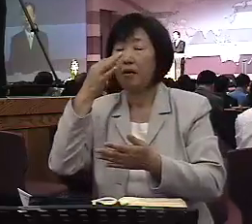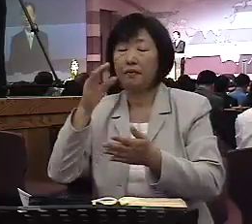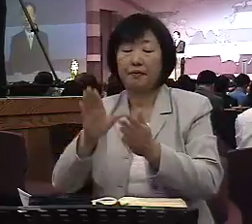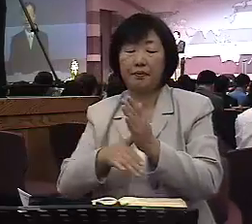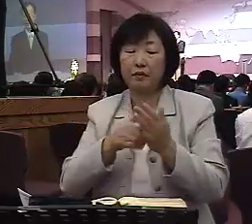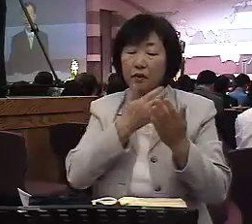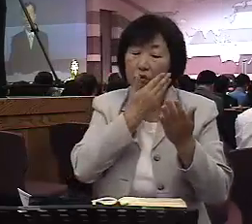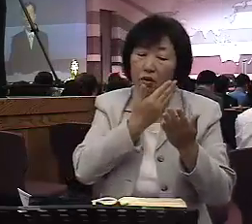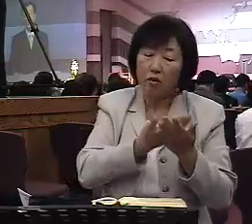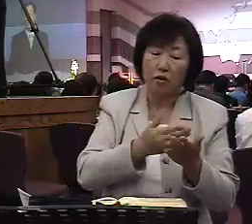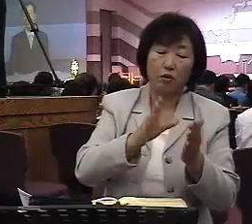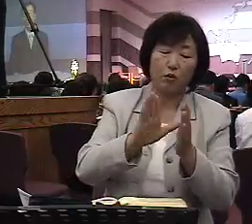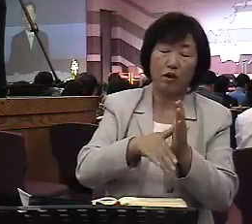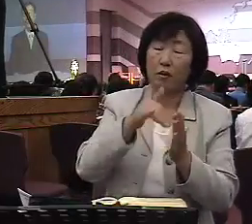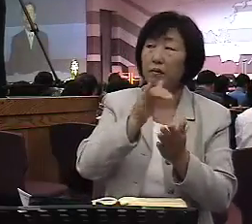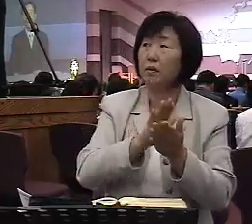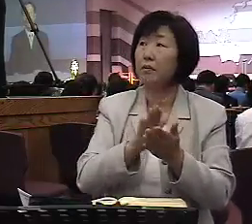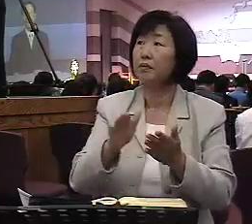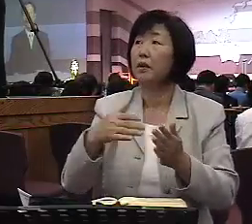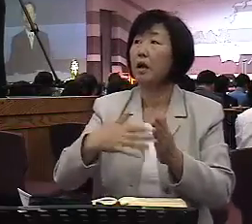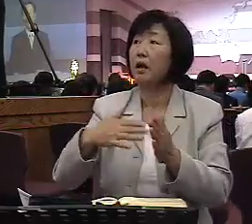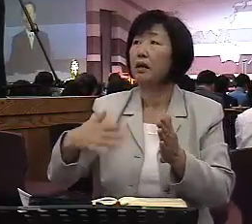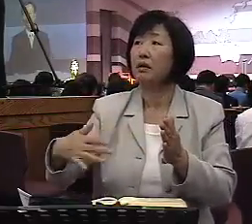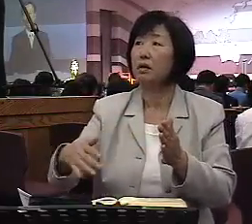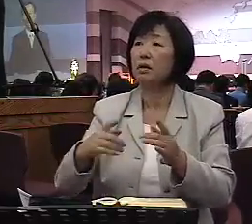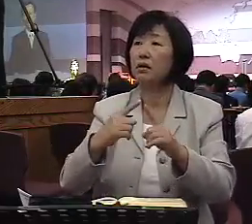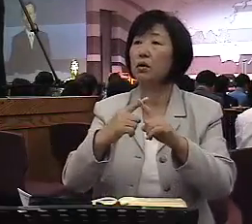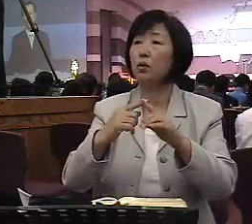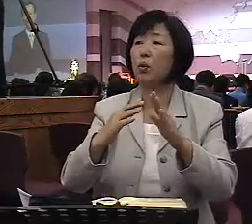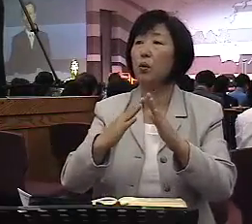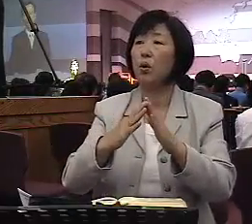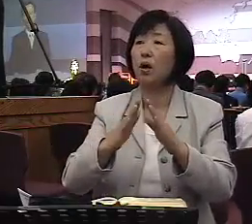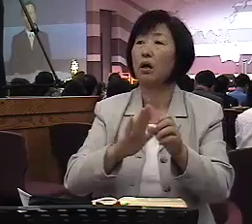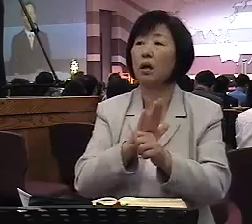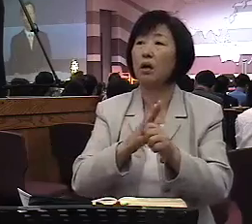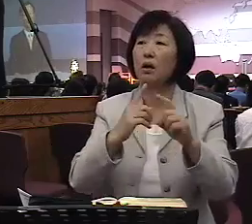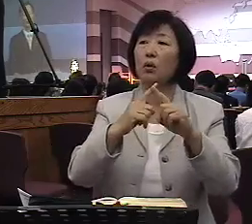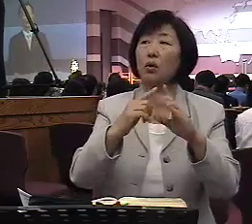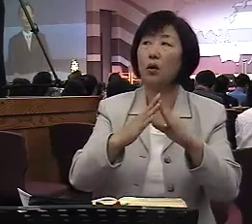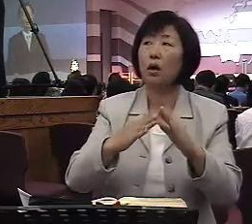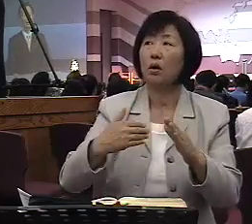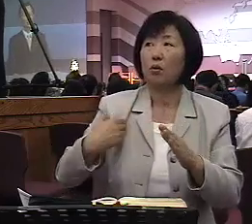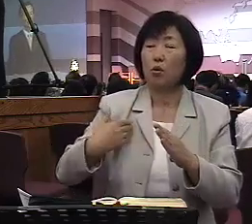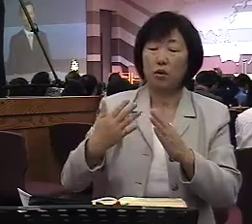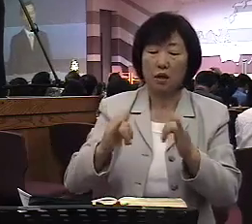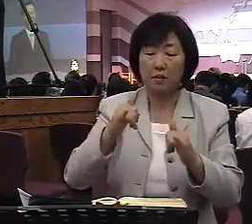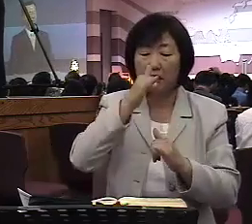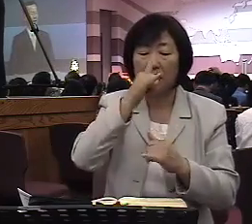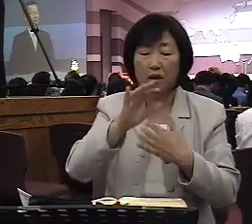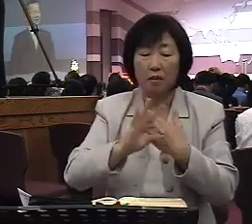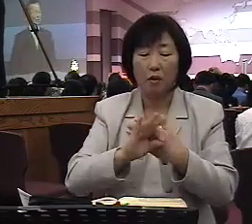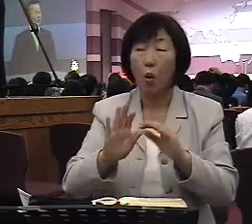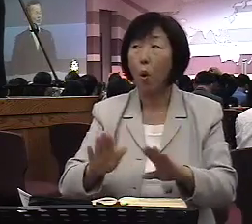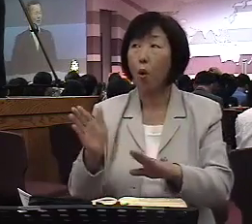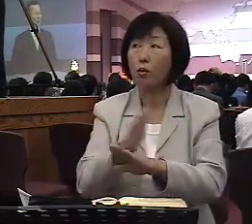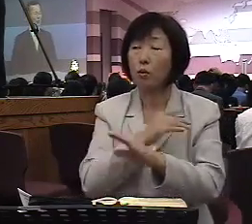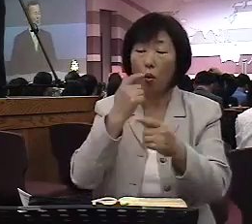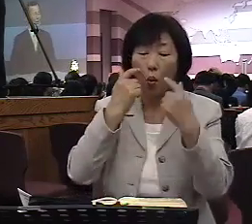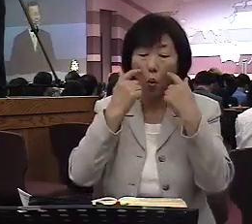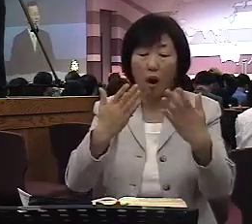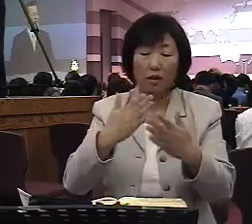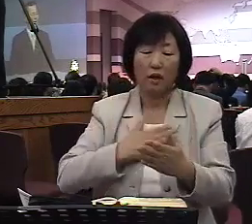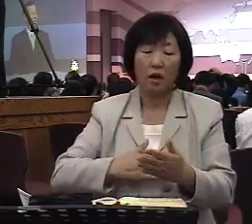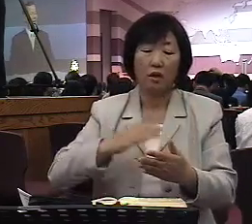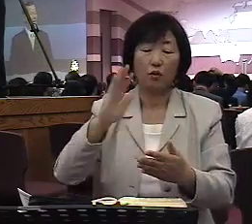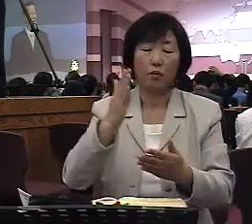중요한 때입니다. 여러분, 아직 우리 교회가 어떤 교회인 줄 모르시는 분이 있다면 오늘부터 확실히 아셔야 됩니다. 우리